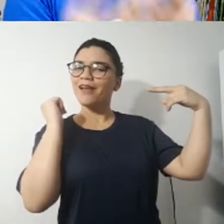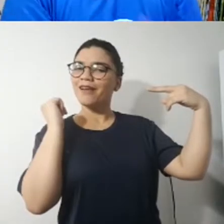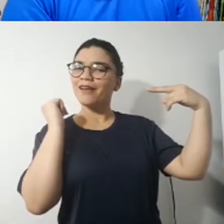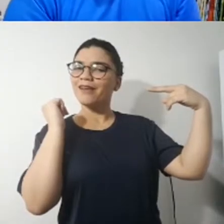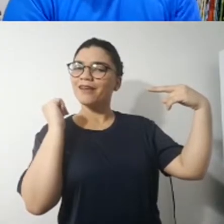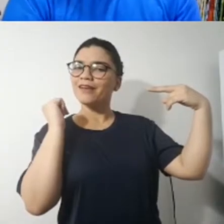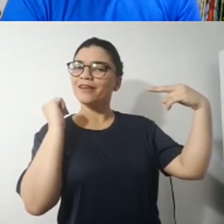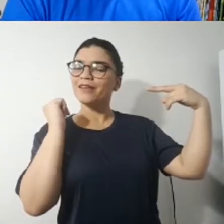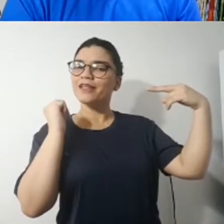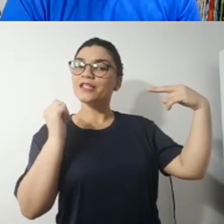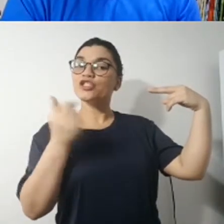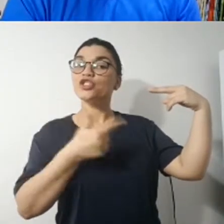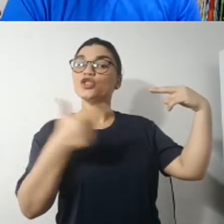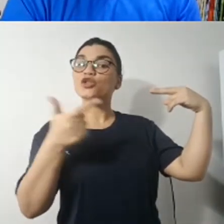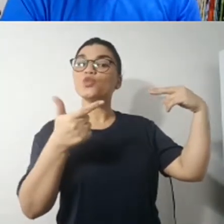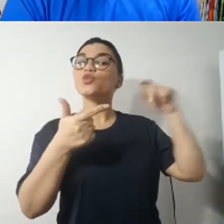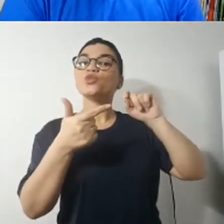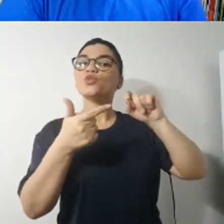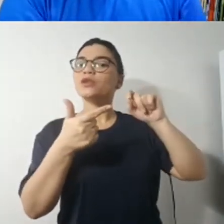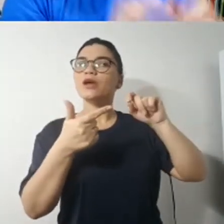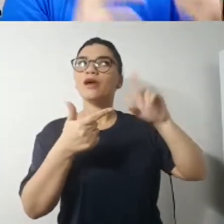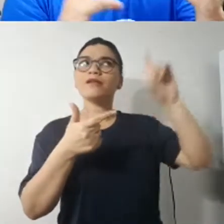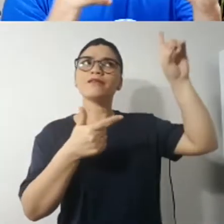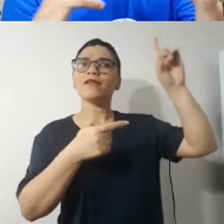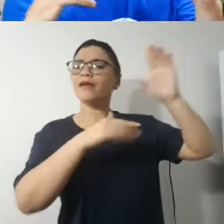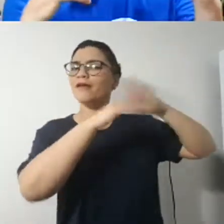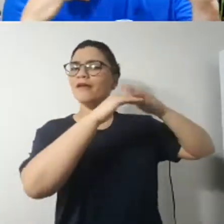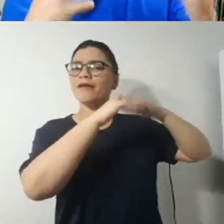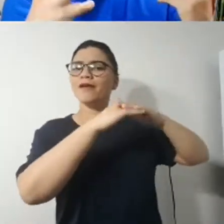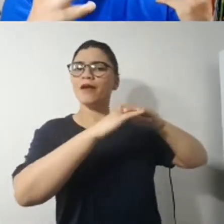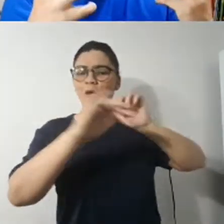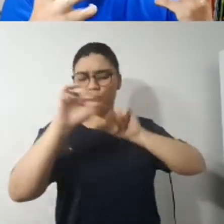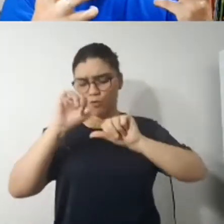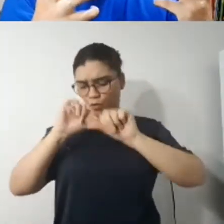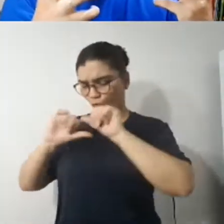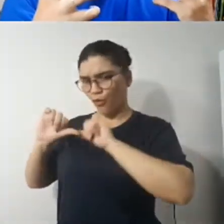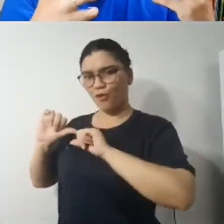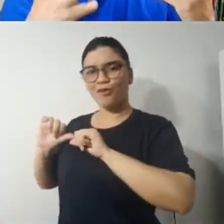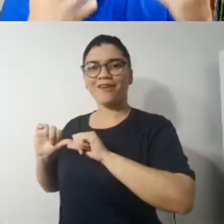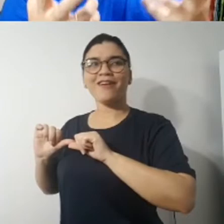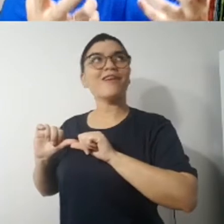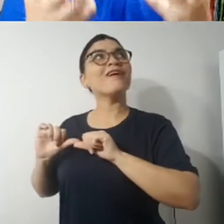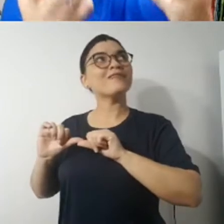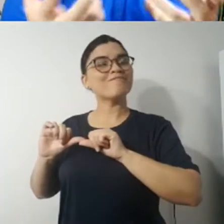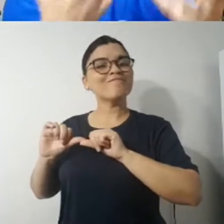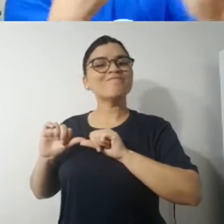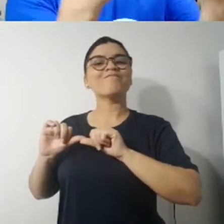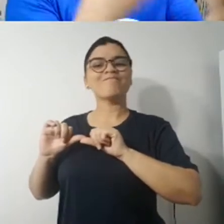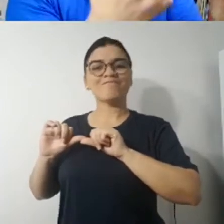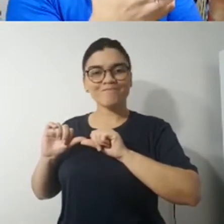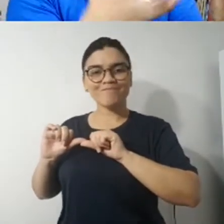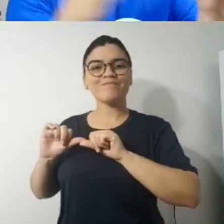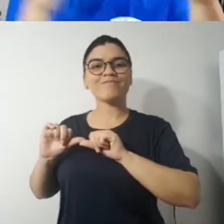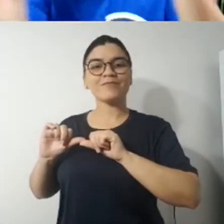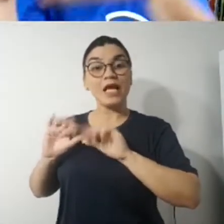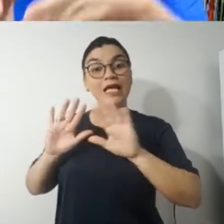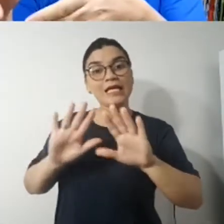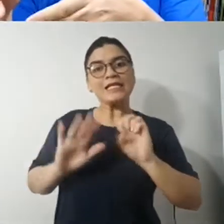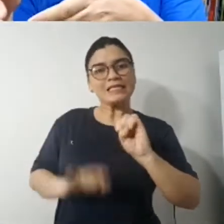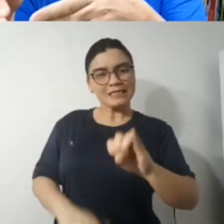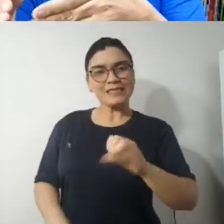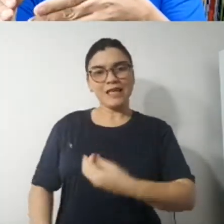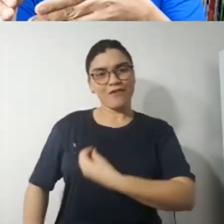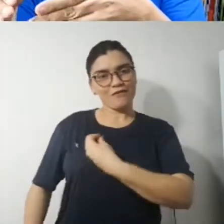nele. E quando ele vivencia uma vida justa e correta, ele